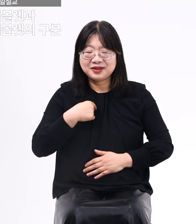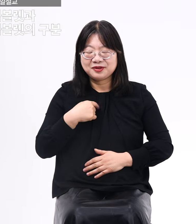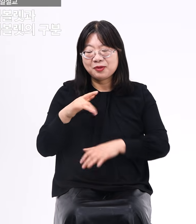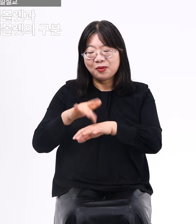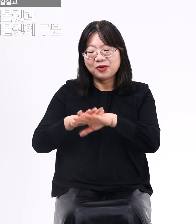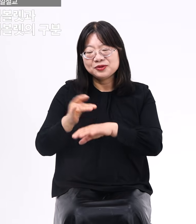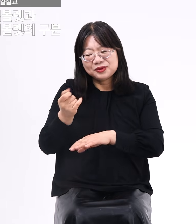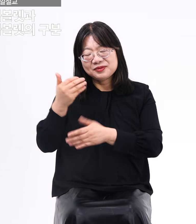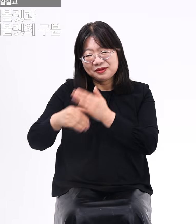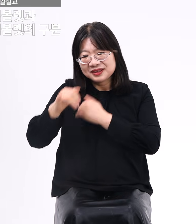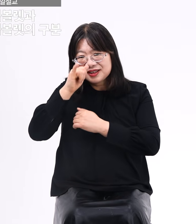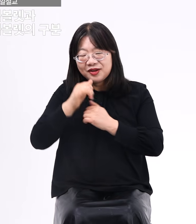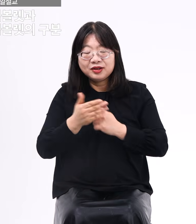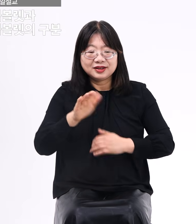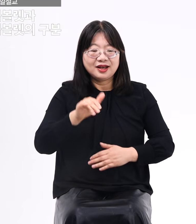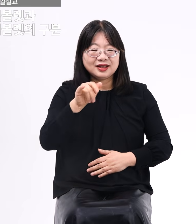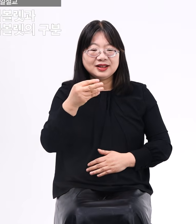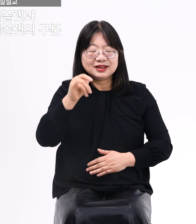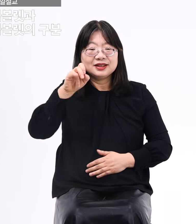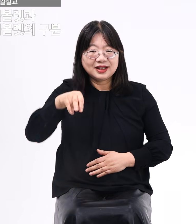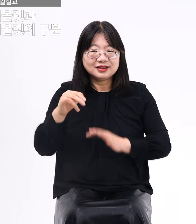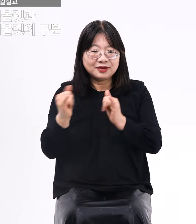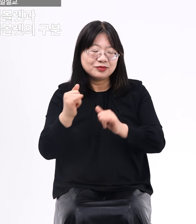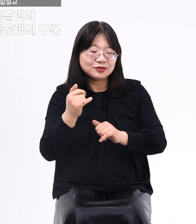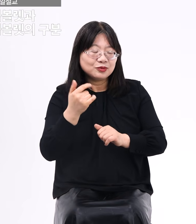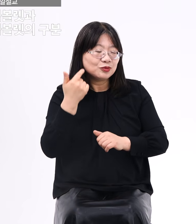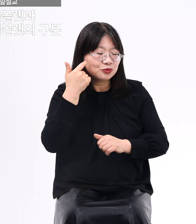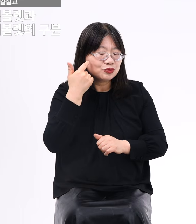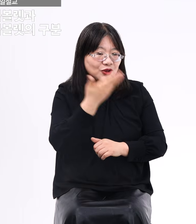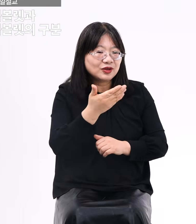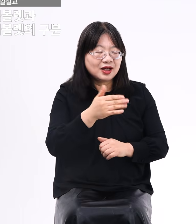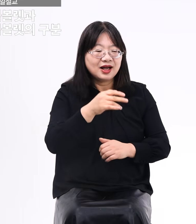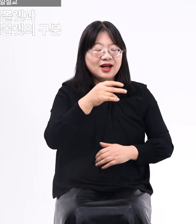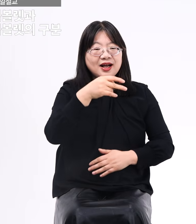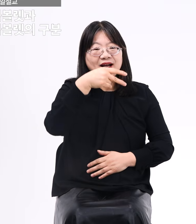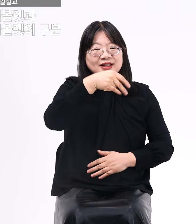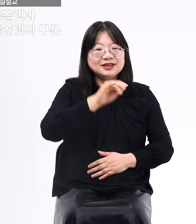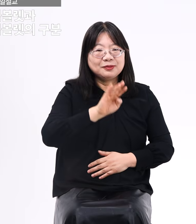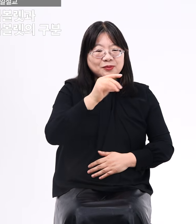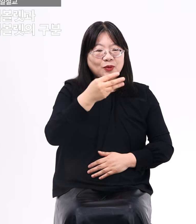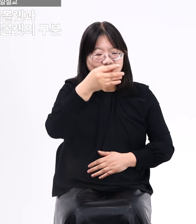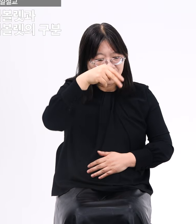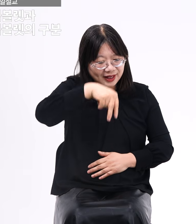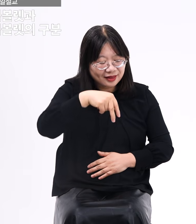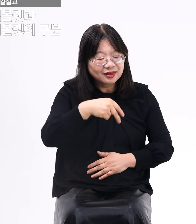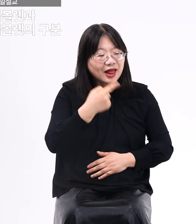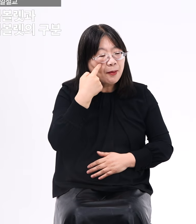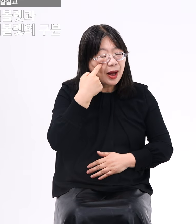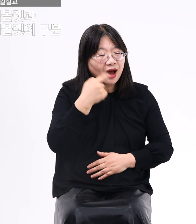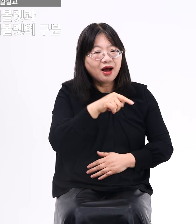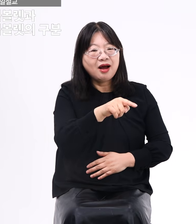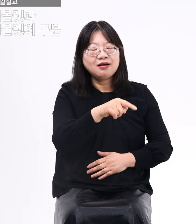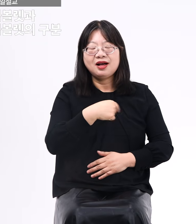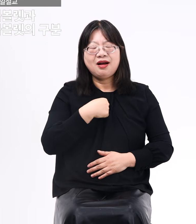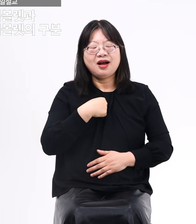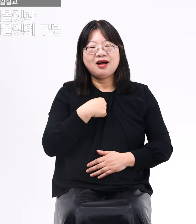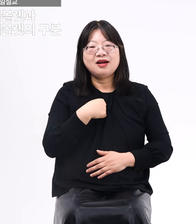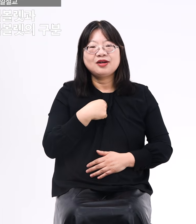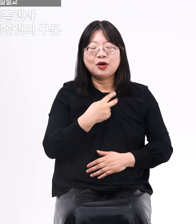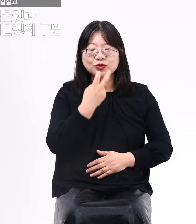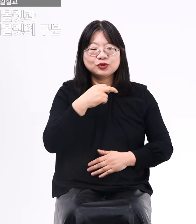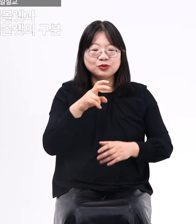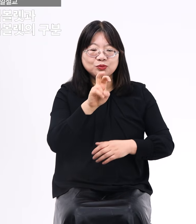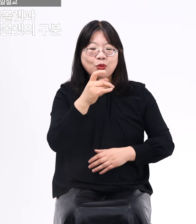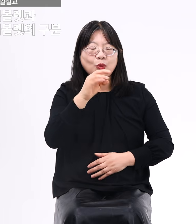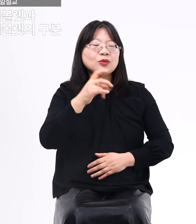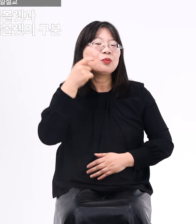쉿볼렛 해봐. 쉿볼렛 이렇게 되는 거죠. 그러면 곤란해가지고 세상에 몇 명을